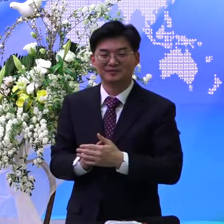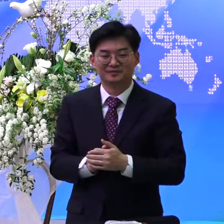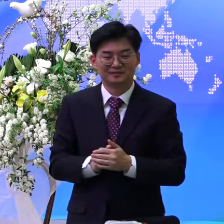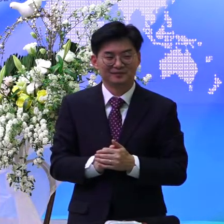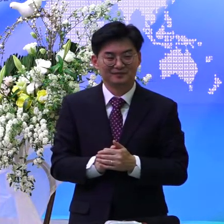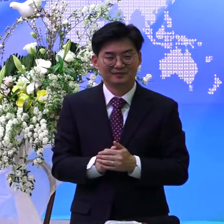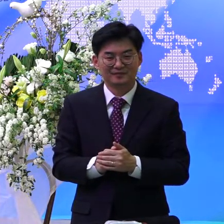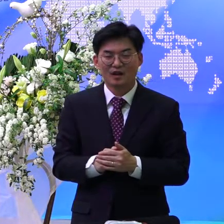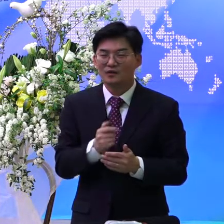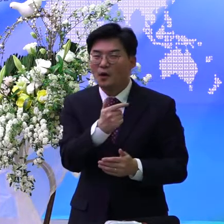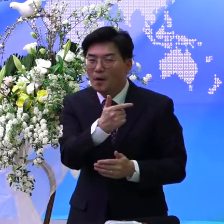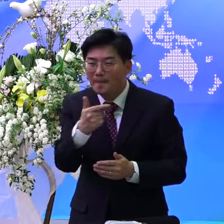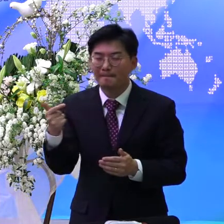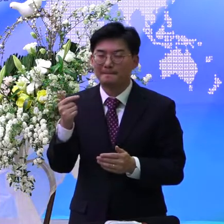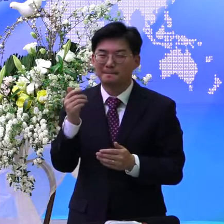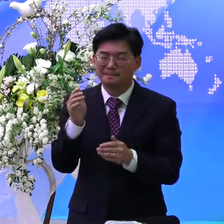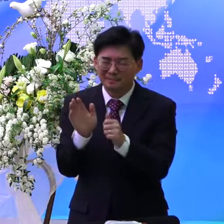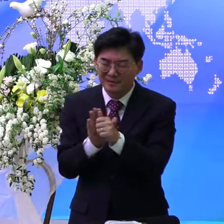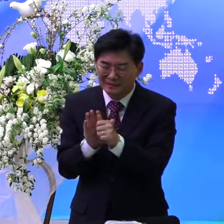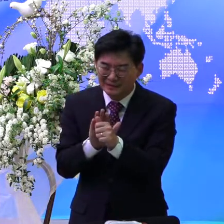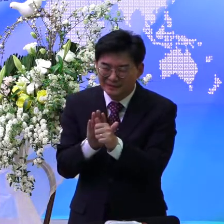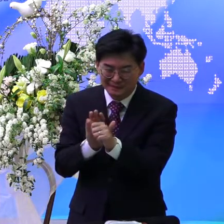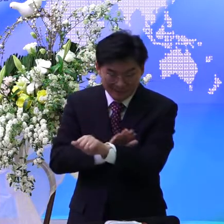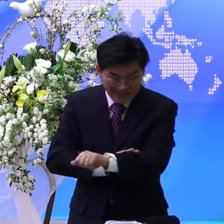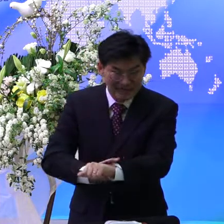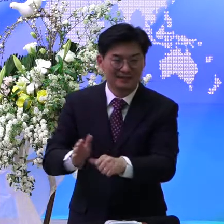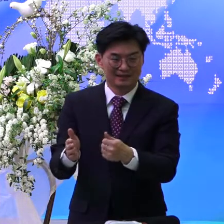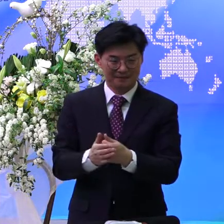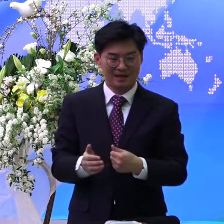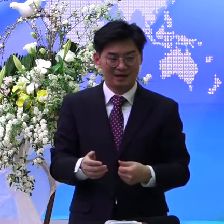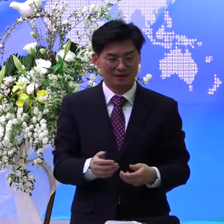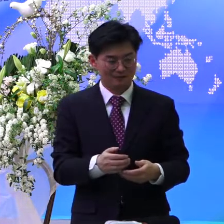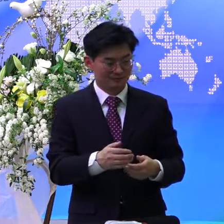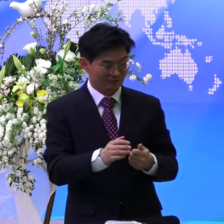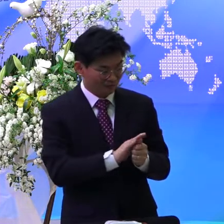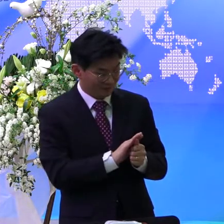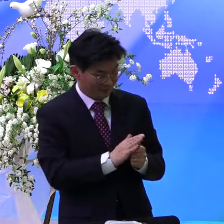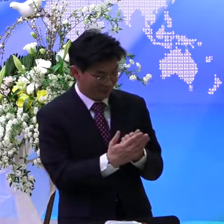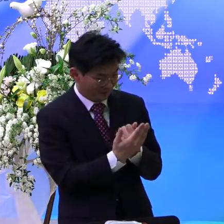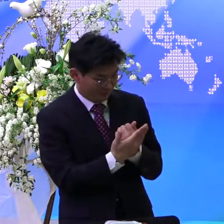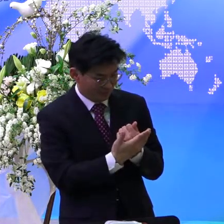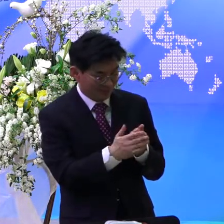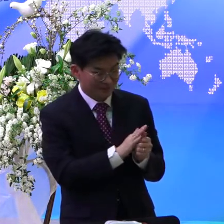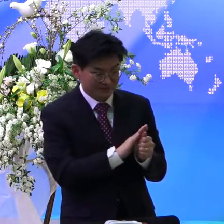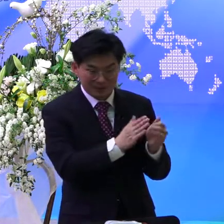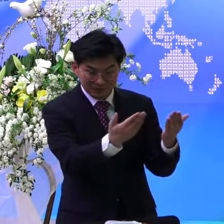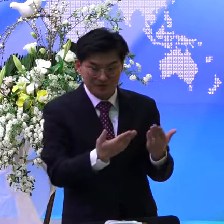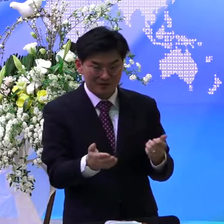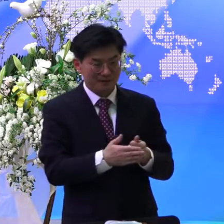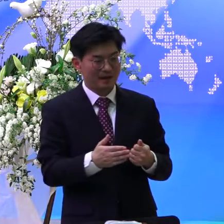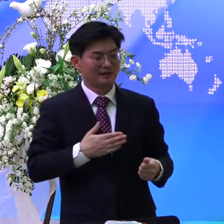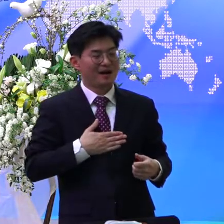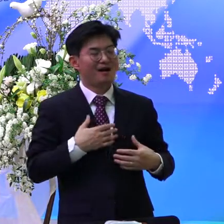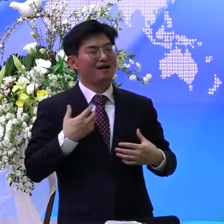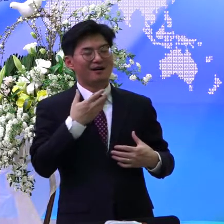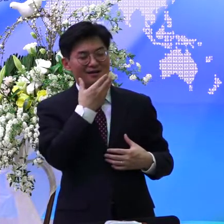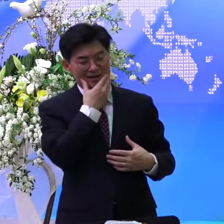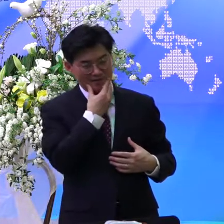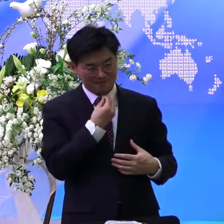손님들은 이 치필렛 직원들만 봐도 마음에 감동을 받고 행복해진다고 하는데 실제로